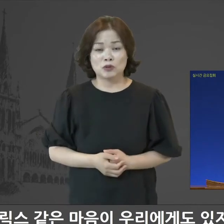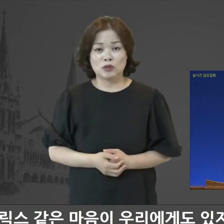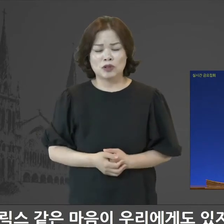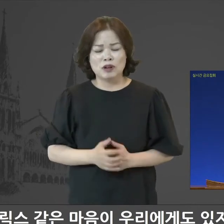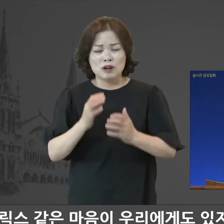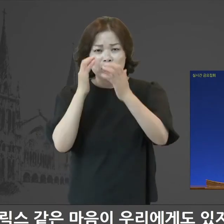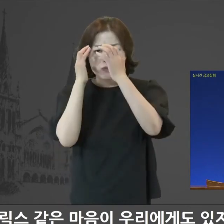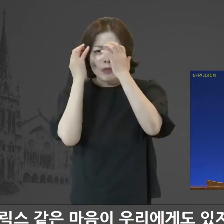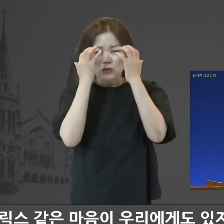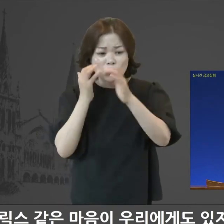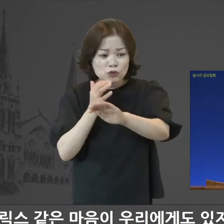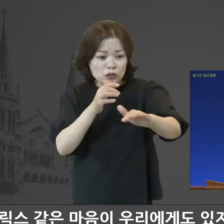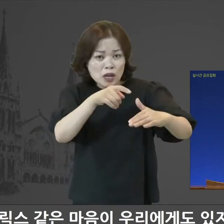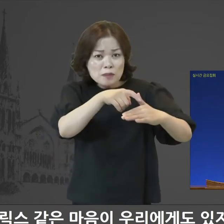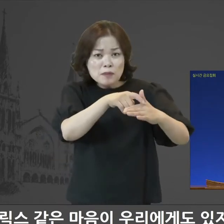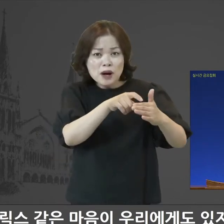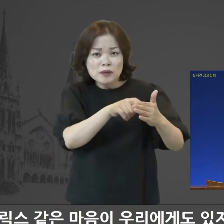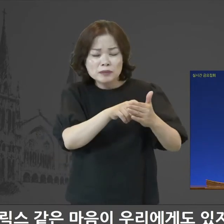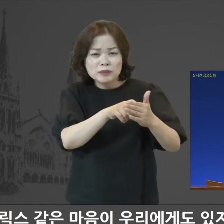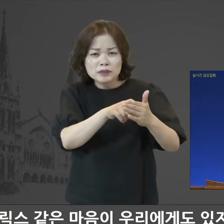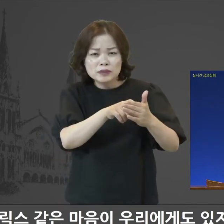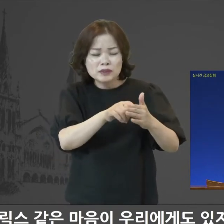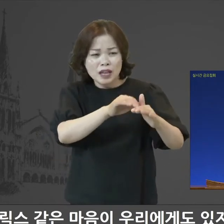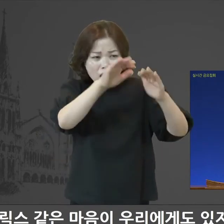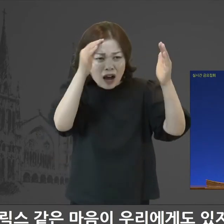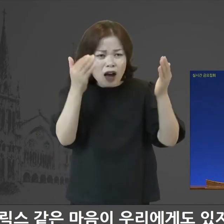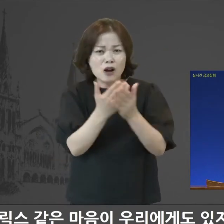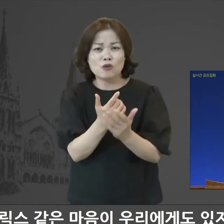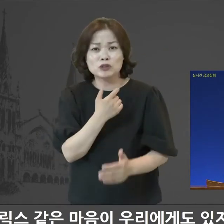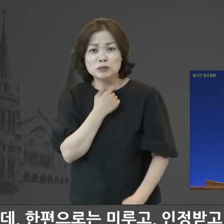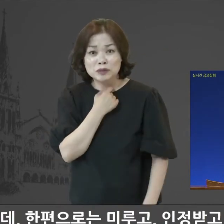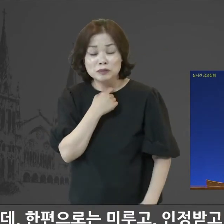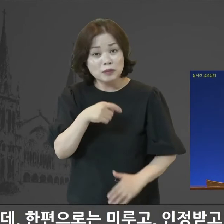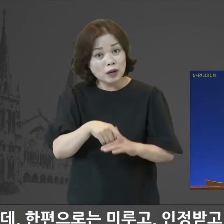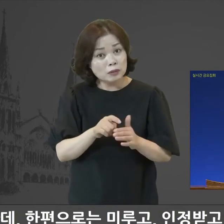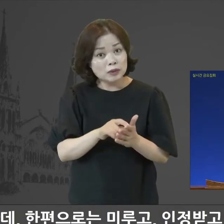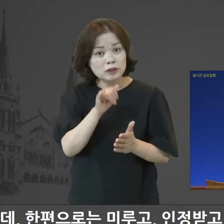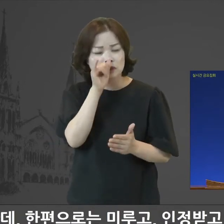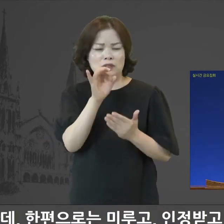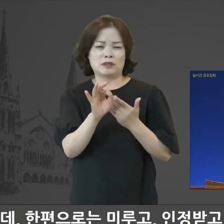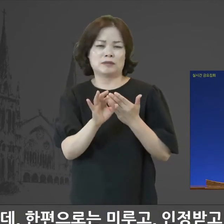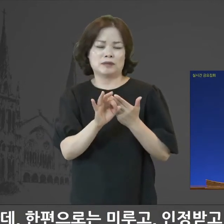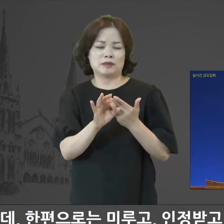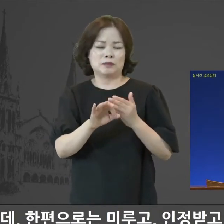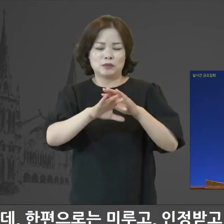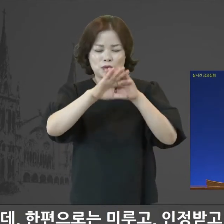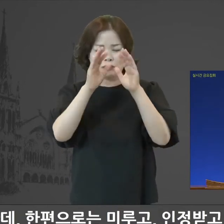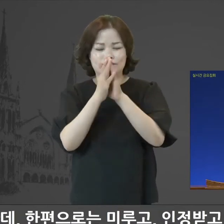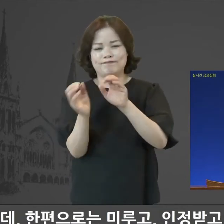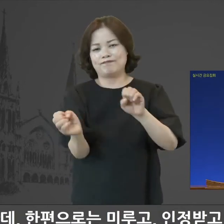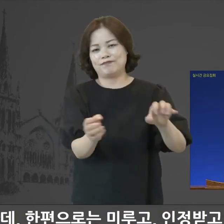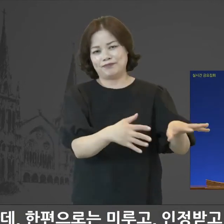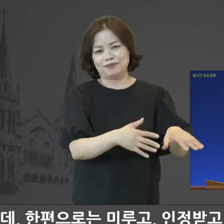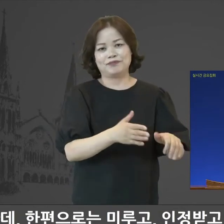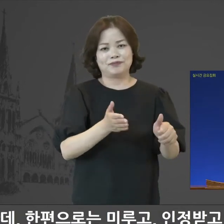이런 복잡한 우리의 마음들, 이거 다 한꺼번에 해보고 싶은 우리 이런 마음들이 있다면 그냥 싹 내려놓으시고,